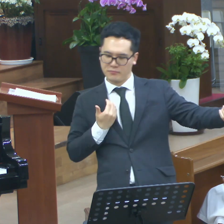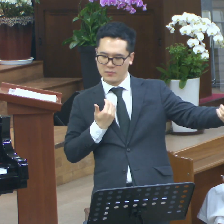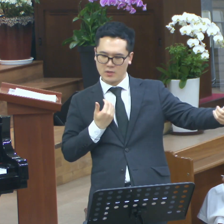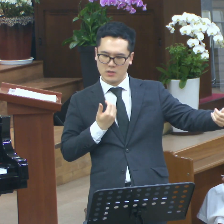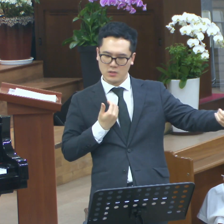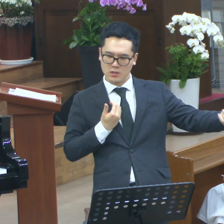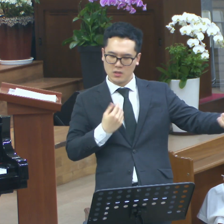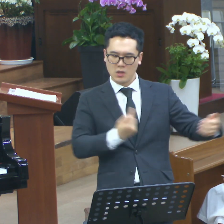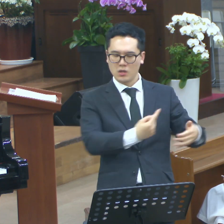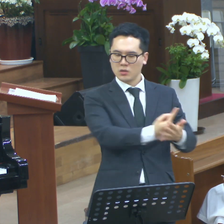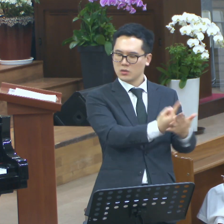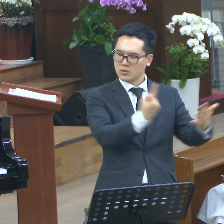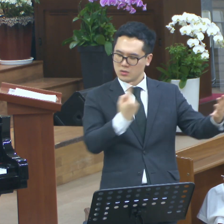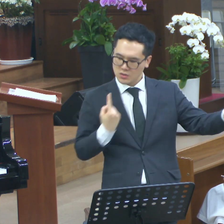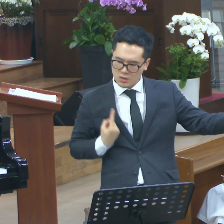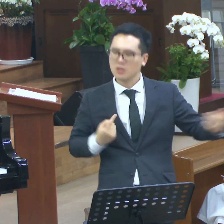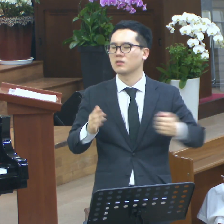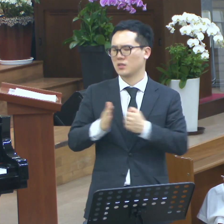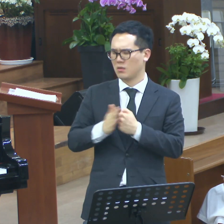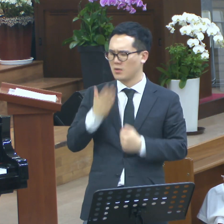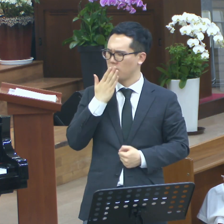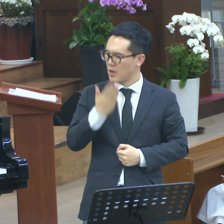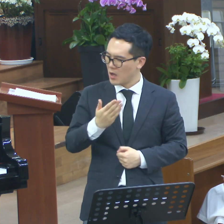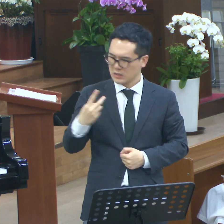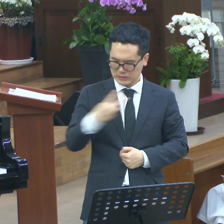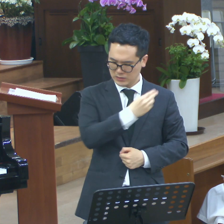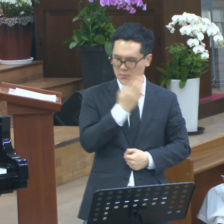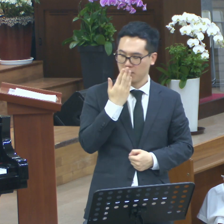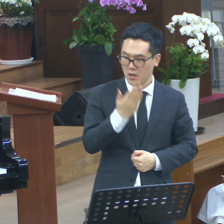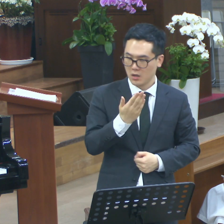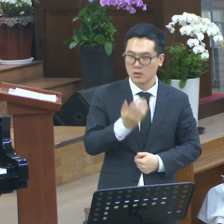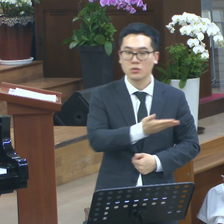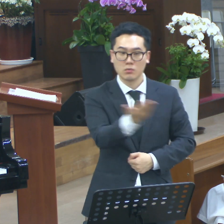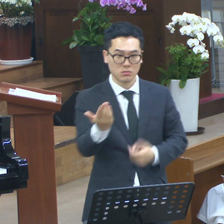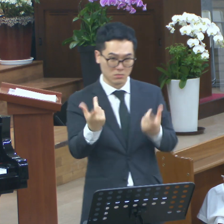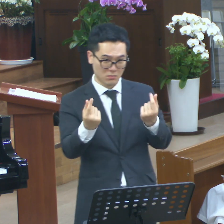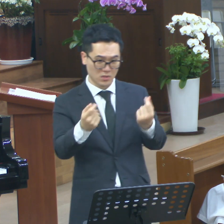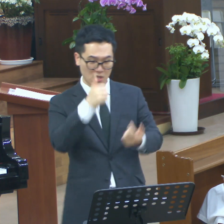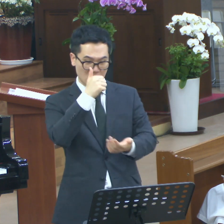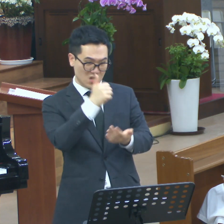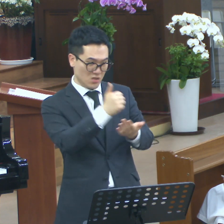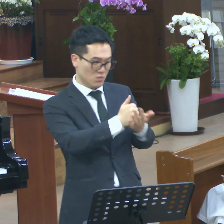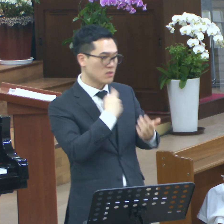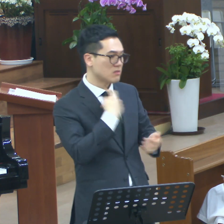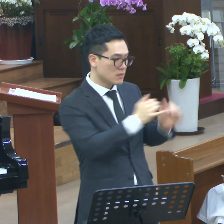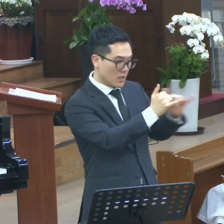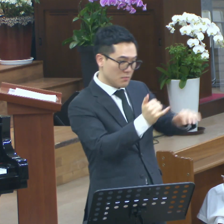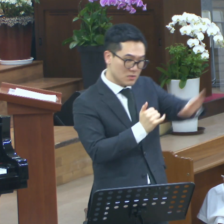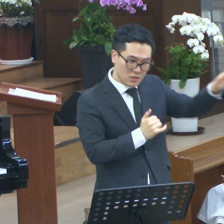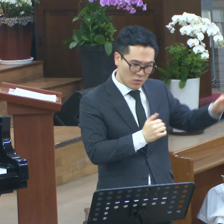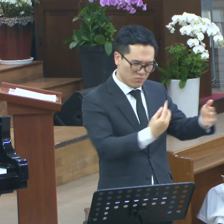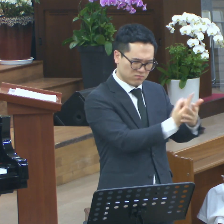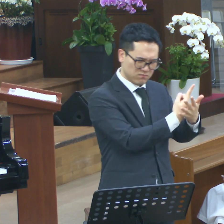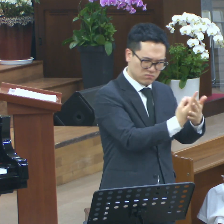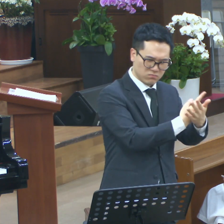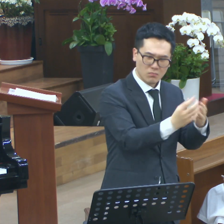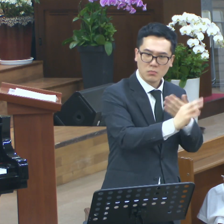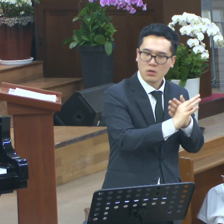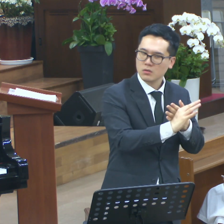이건 아니라고 하는 사람은 끊을 수 있지만 그냥 교회 와서 위로만 받고 소망만 달라. 내